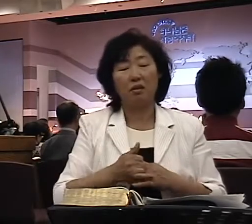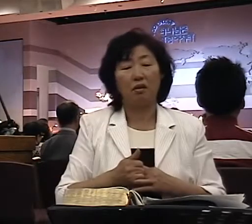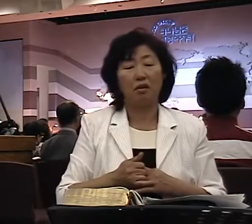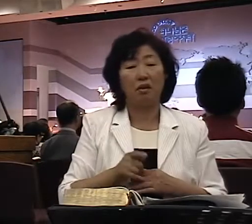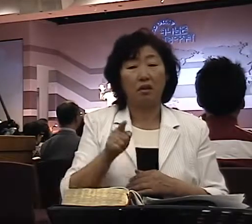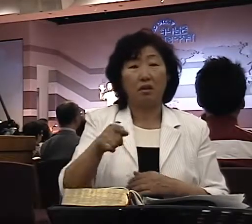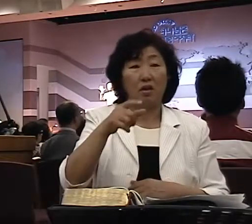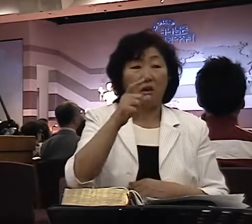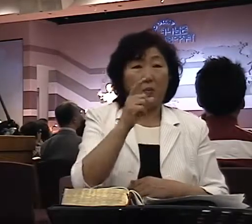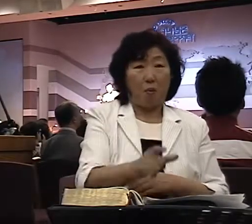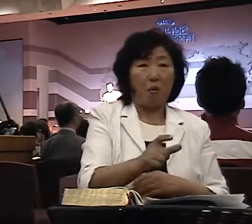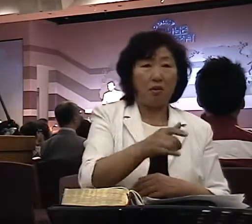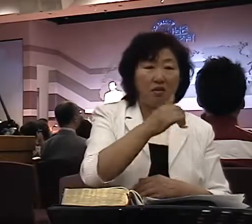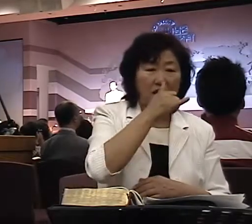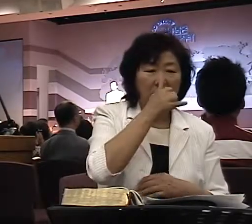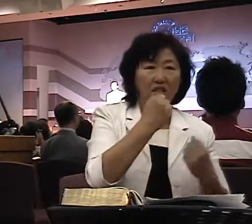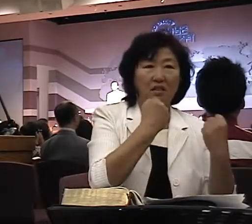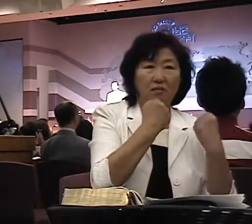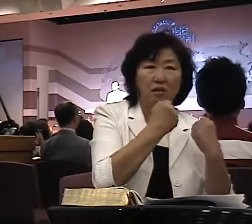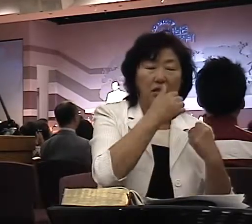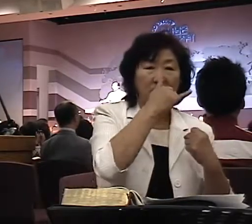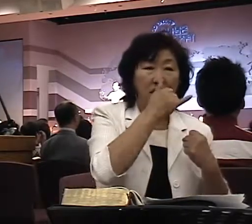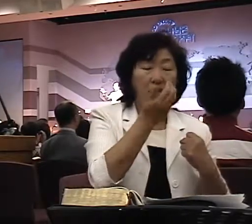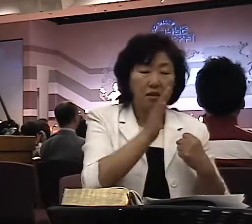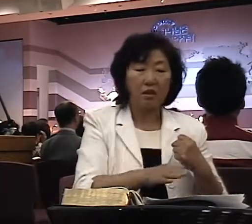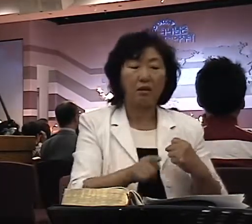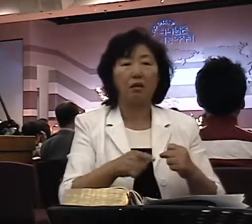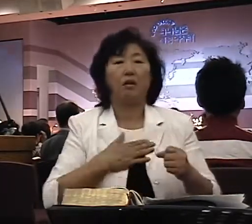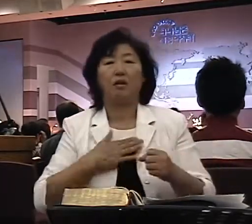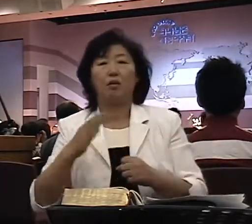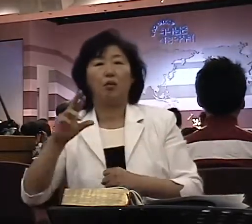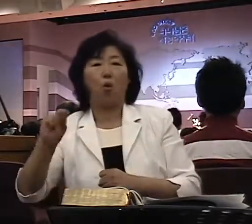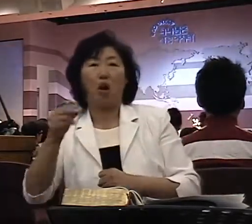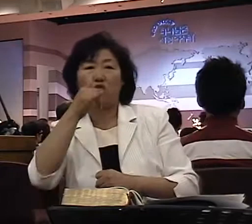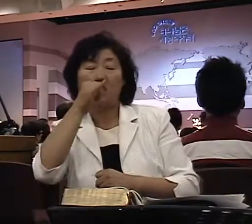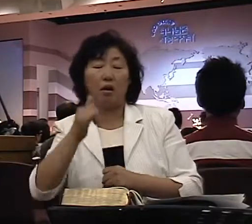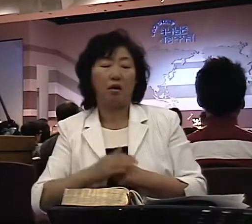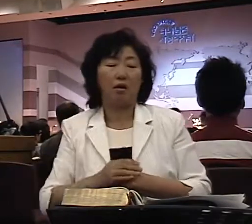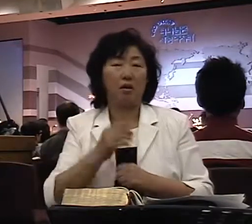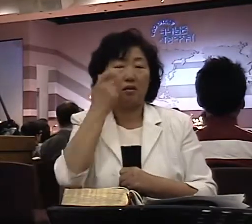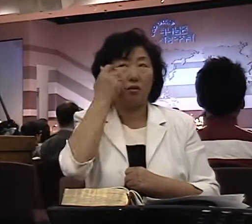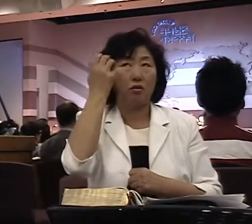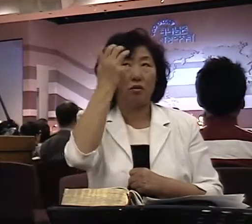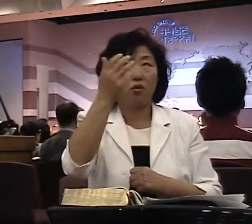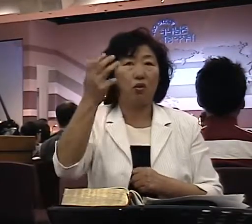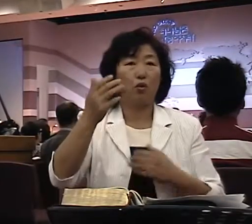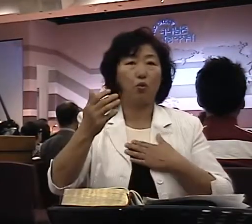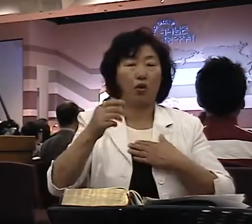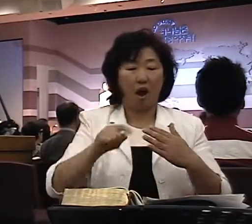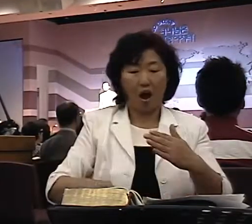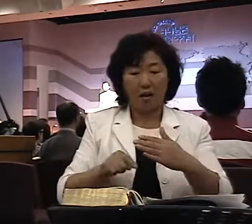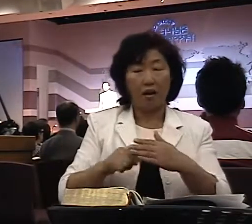정도 파워풀하지만 노할 수 있습니다. 성령이 우리 안에 계시기 때문에 노할 수 있습니다.